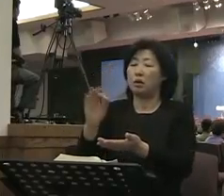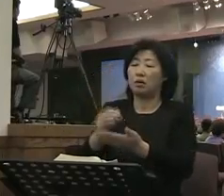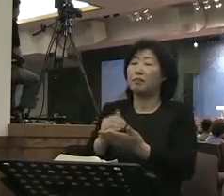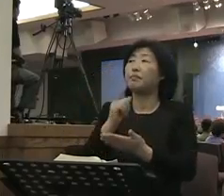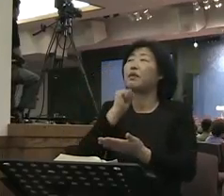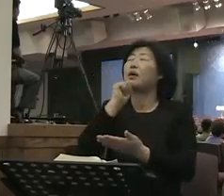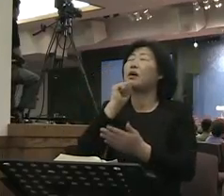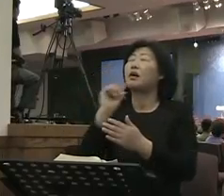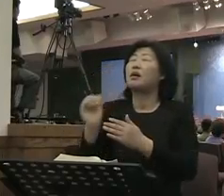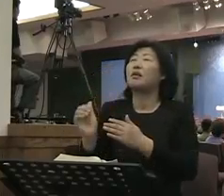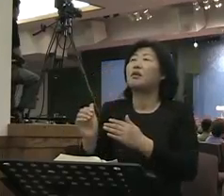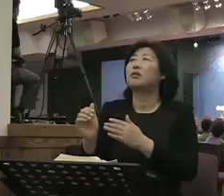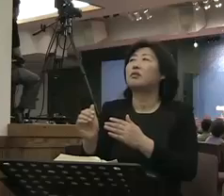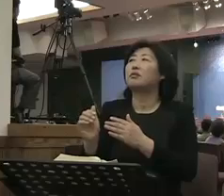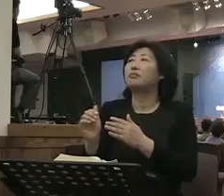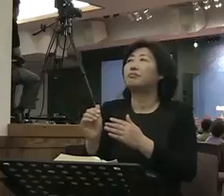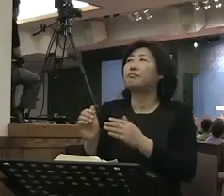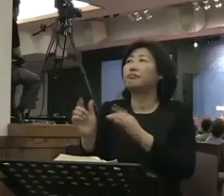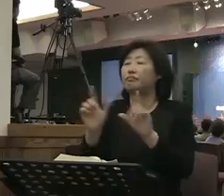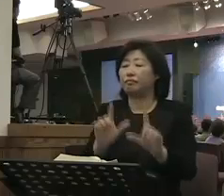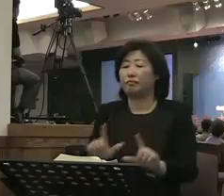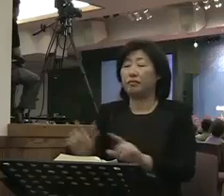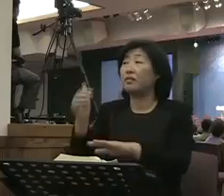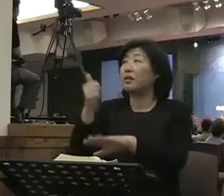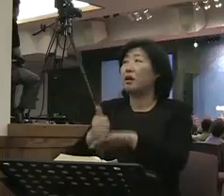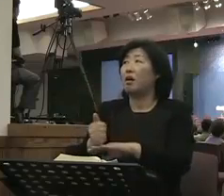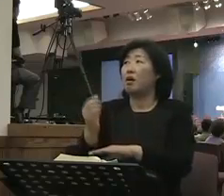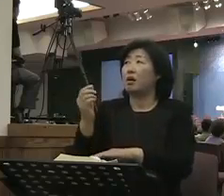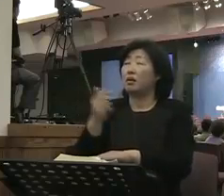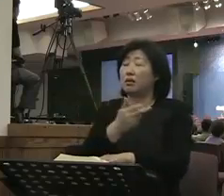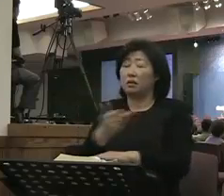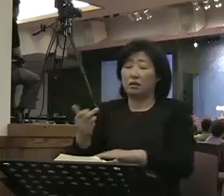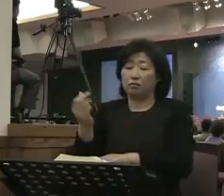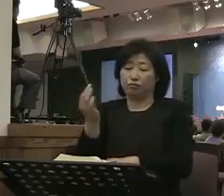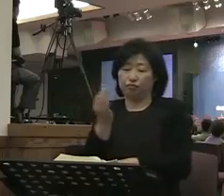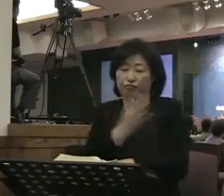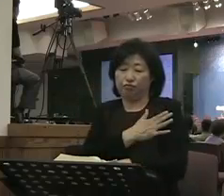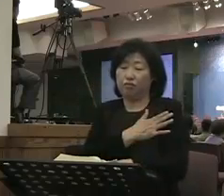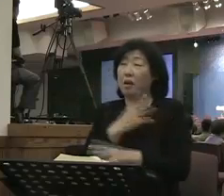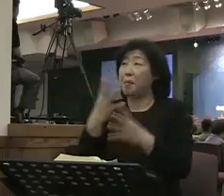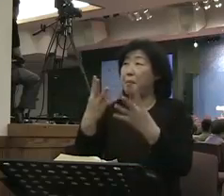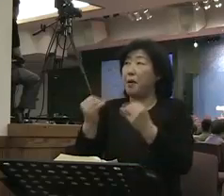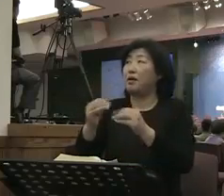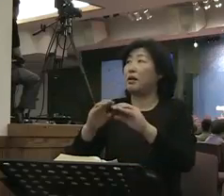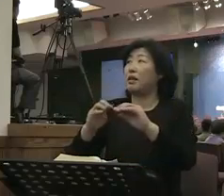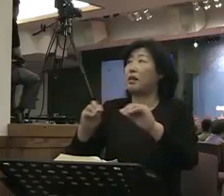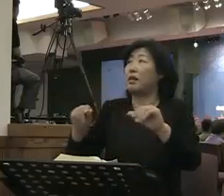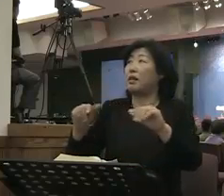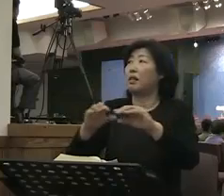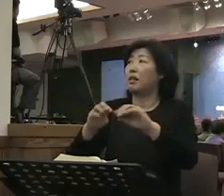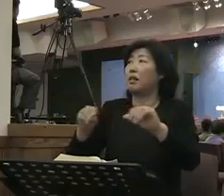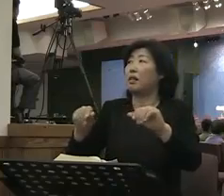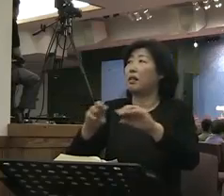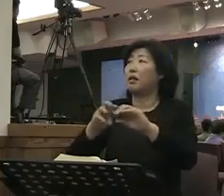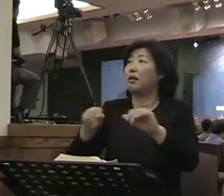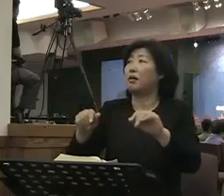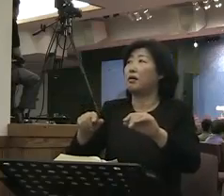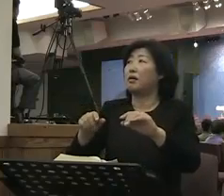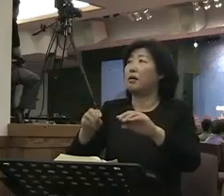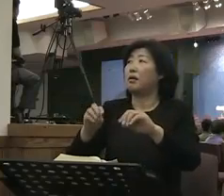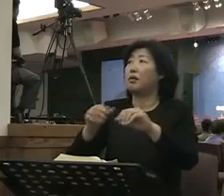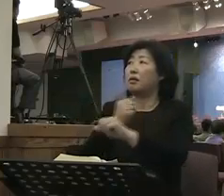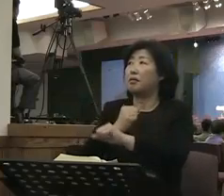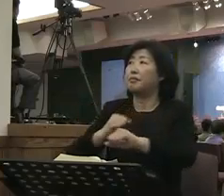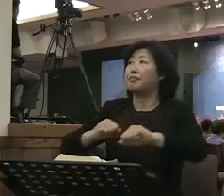속에서 살아다가 나중에 큰 부자가 됩니다. 많은 땅을 대지를 이제